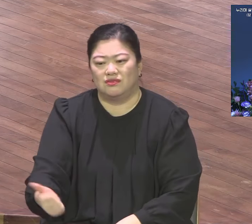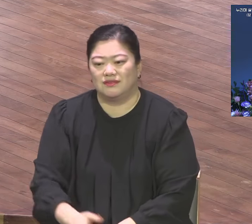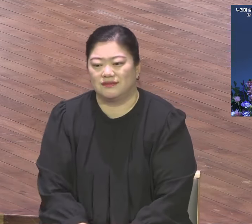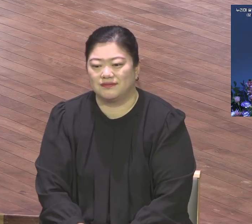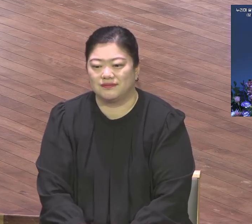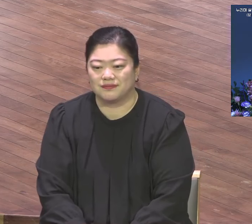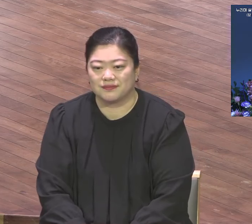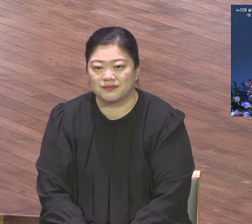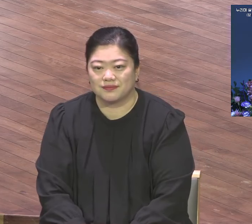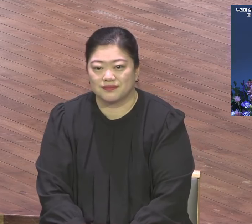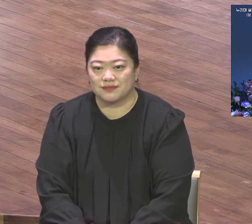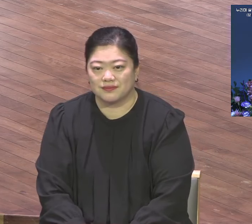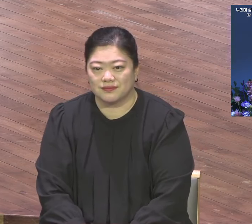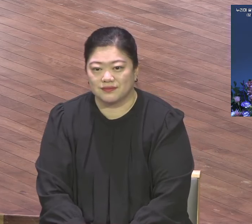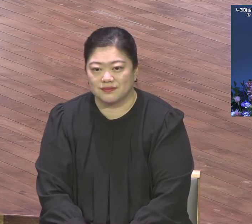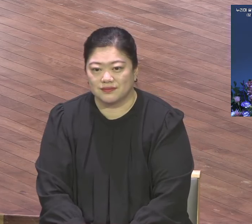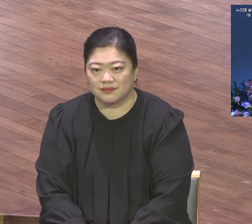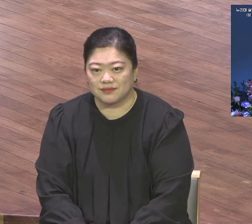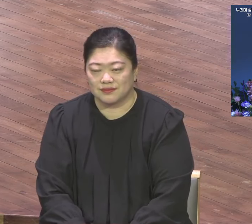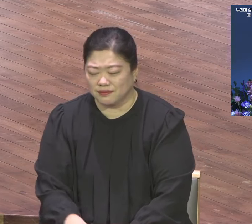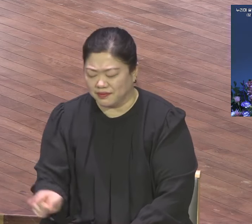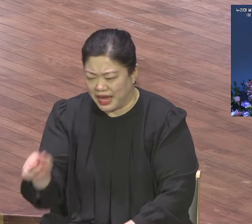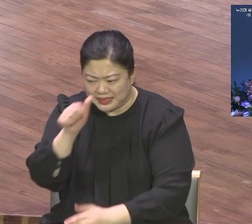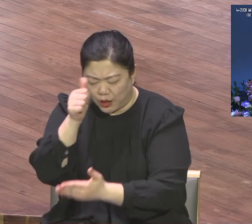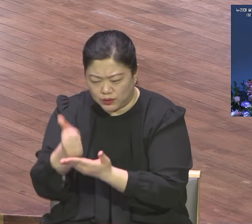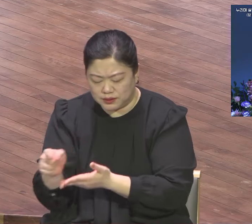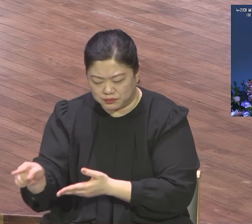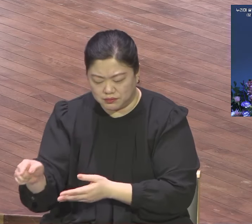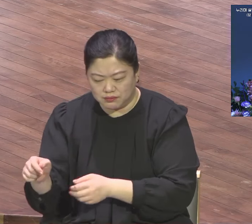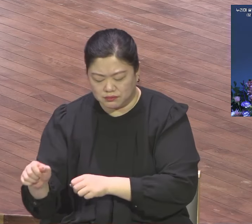예, 골프 치는 장로님들 힘이 잔뜩 들어가가지고